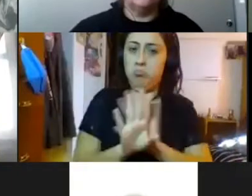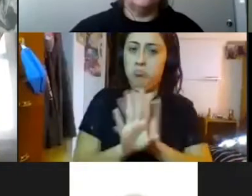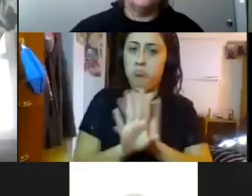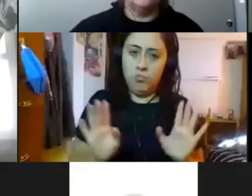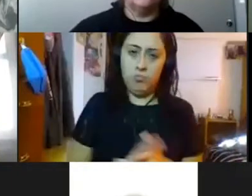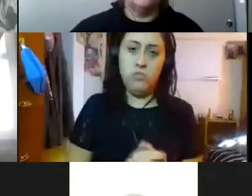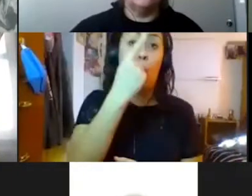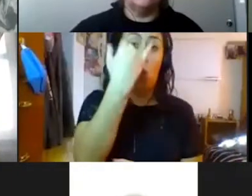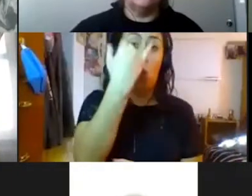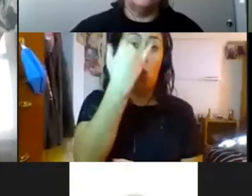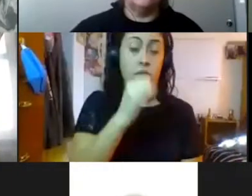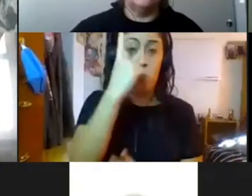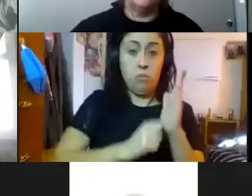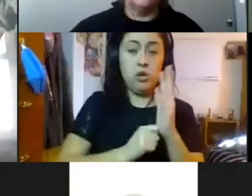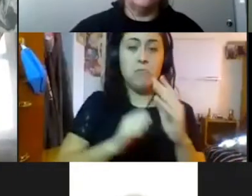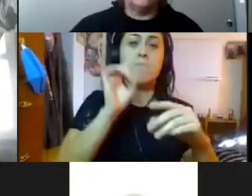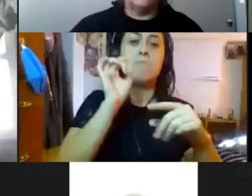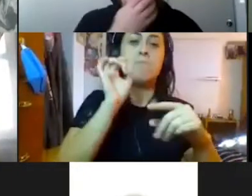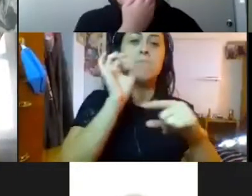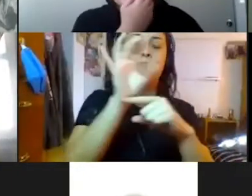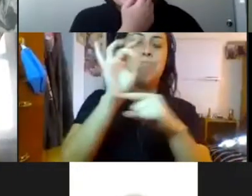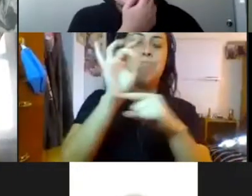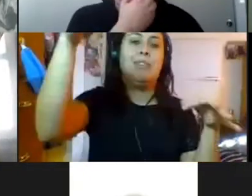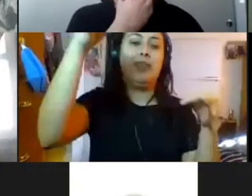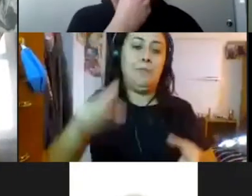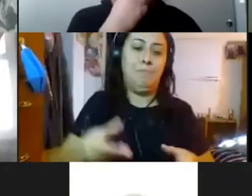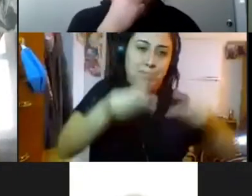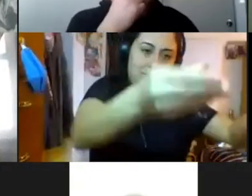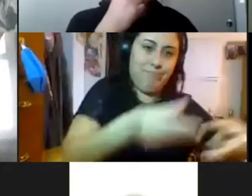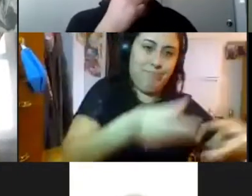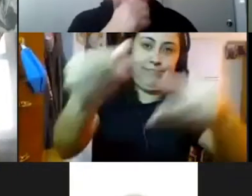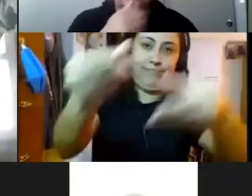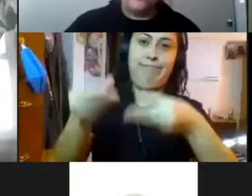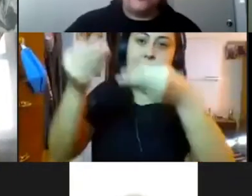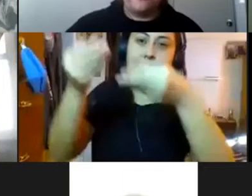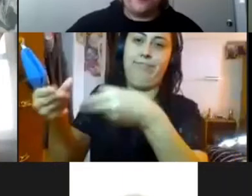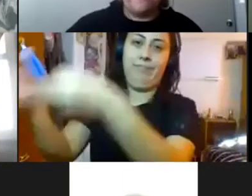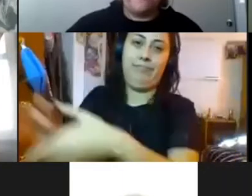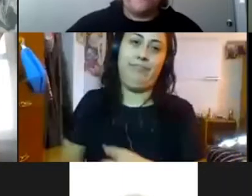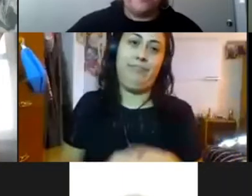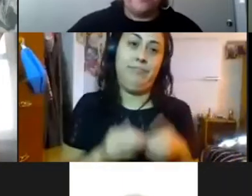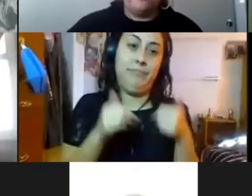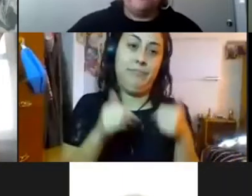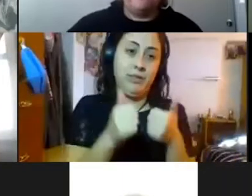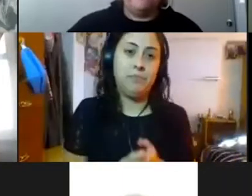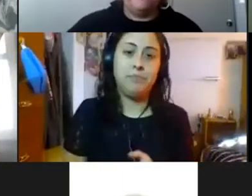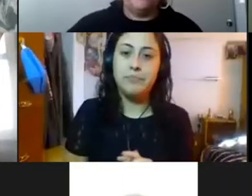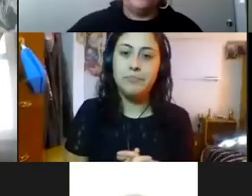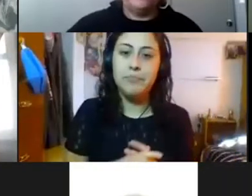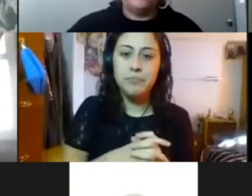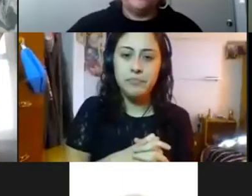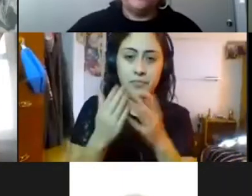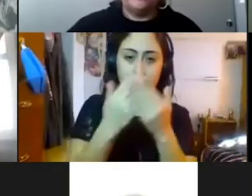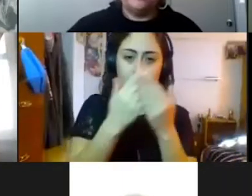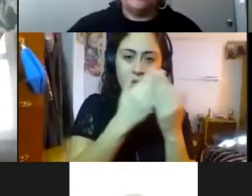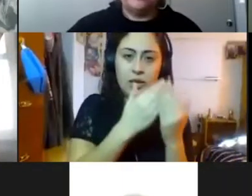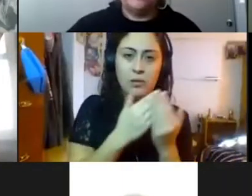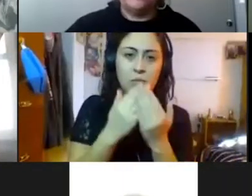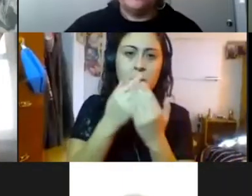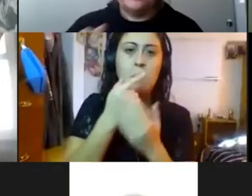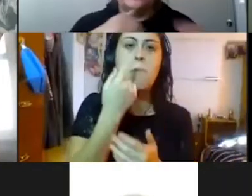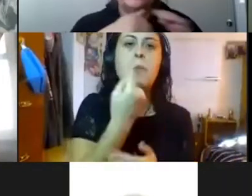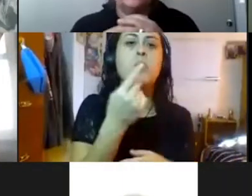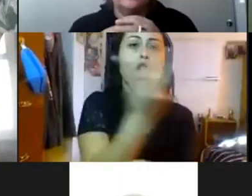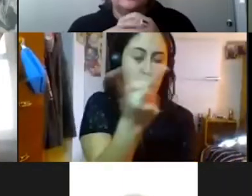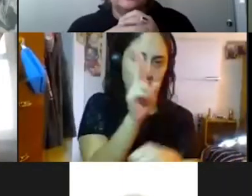Muchas gracias, Lore. Paula tiene una pregunta para ambos, para Lore y para Juan Luis. Dice,